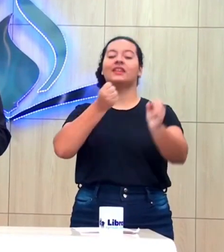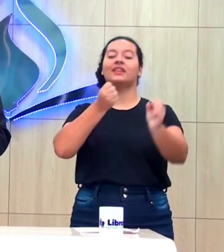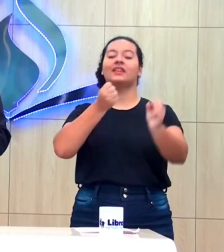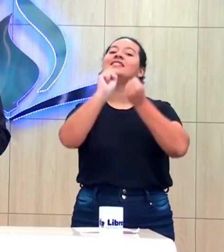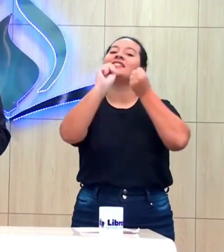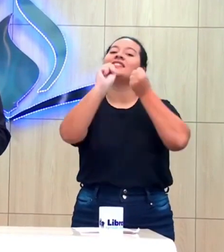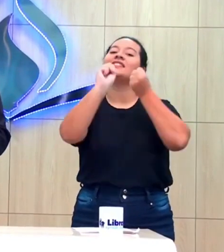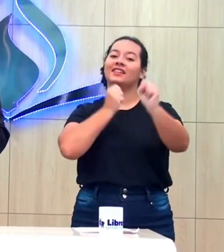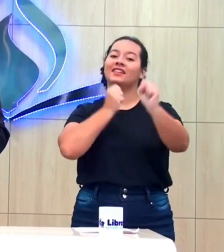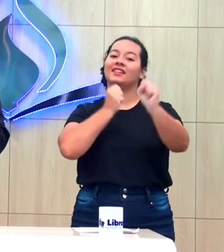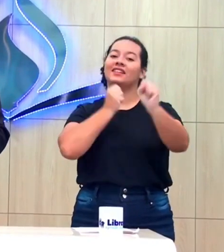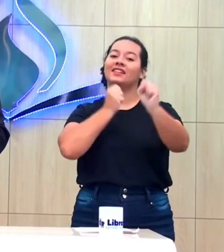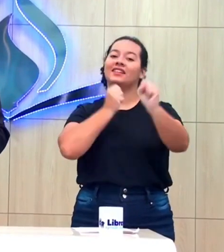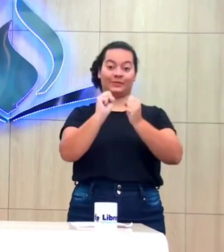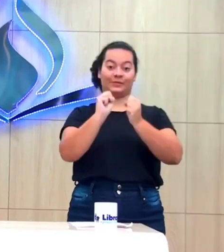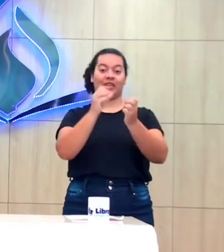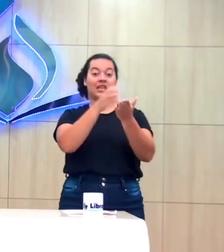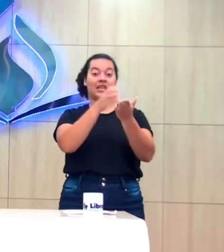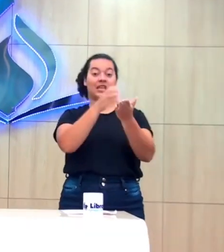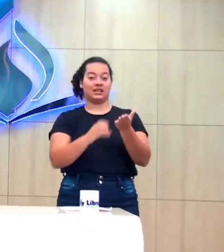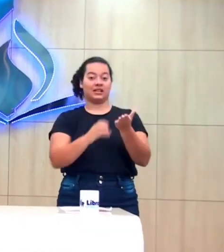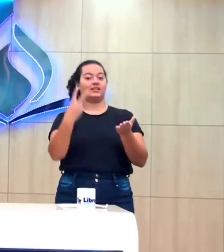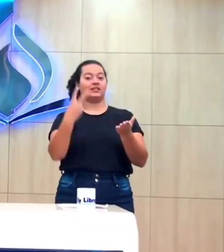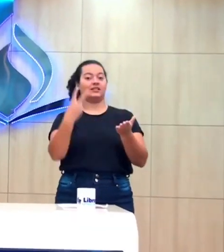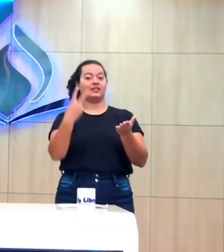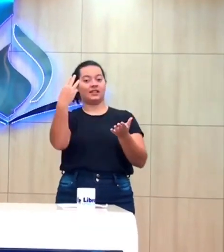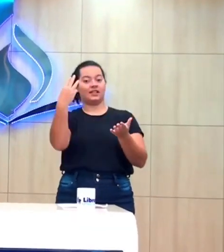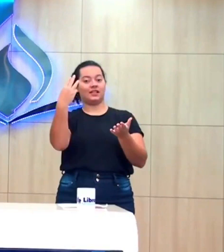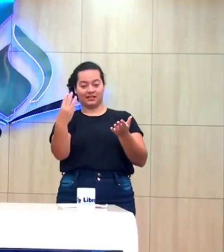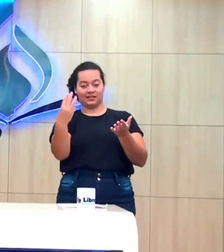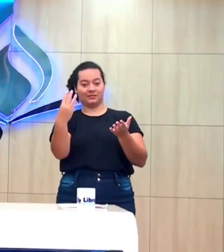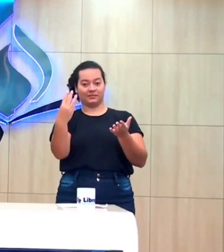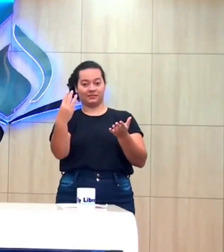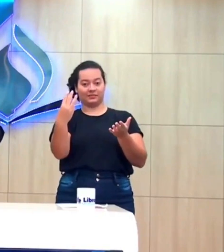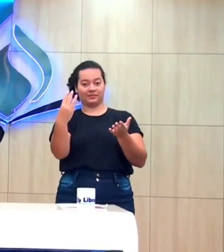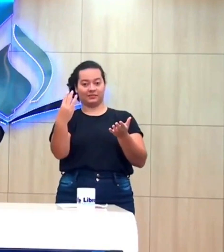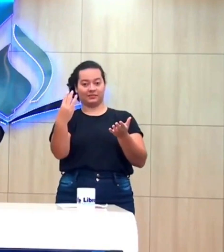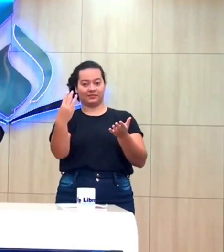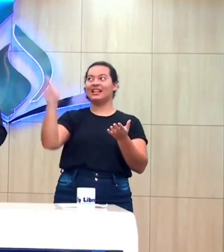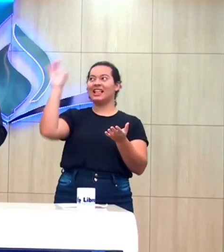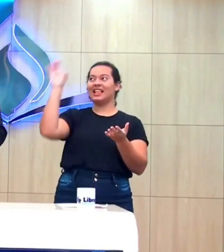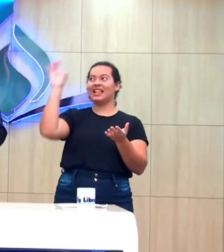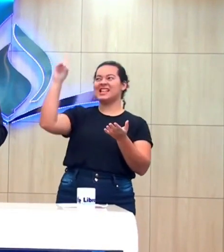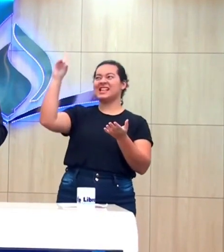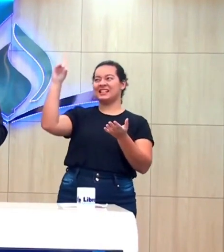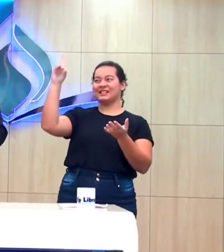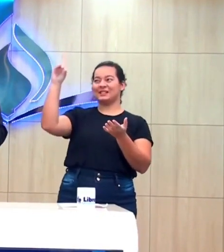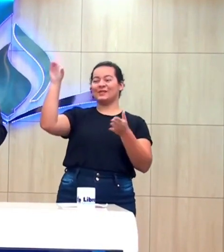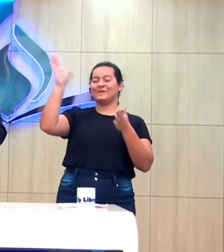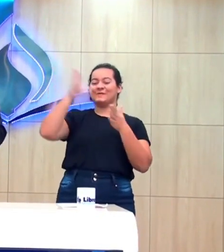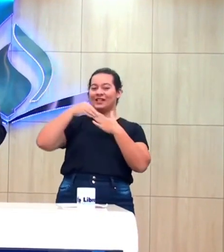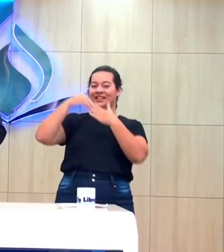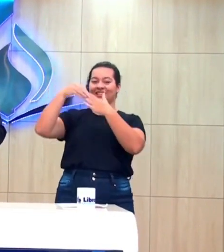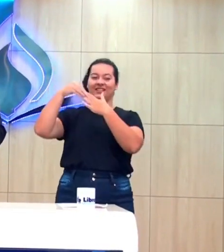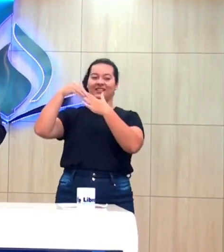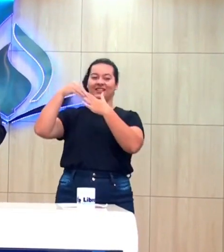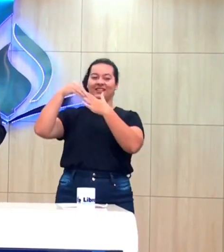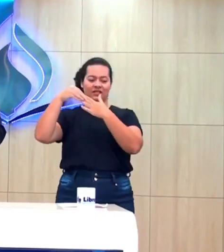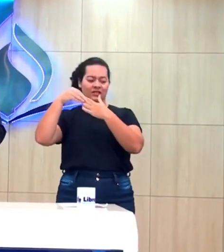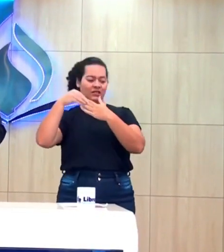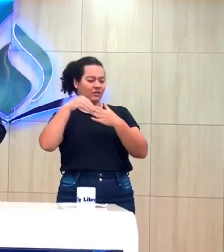Salmos, de número 23. O Senhor é o meu pastor, nada me